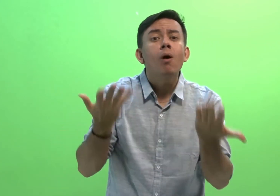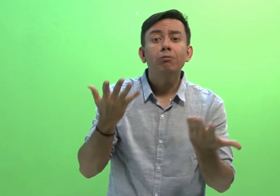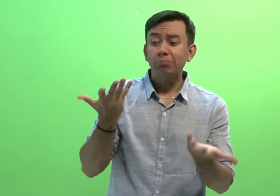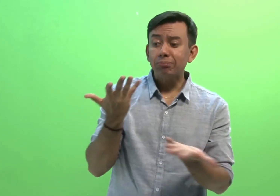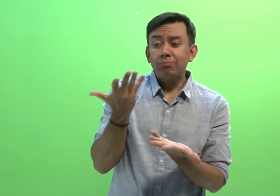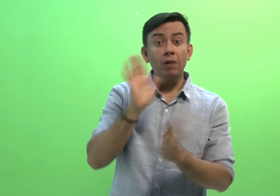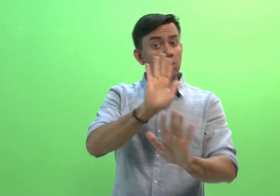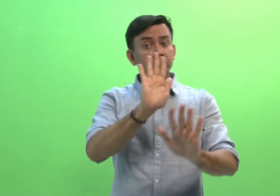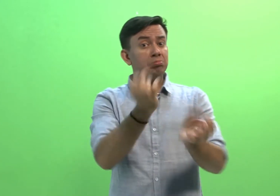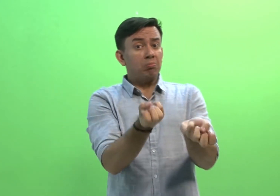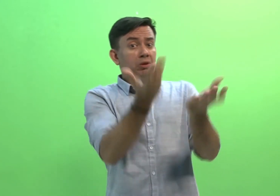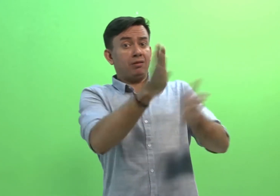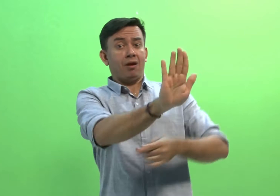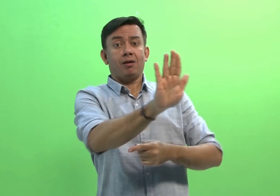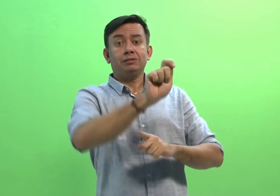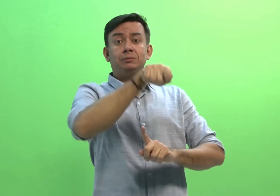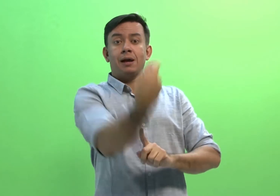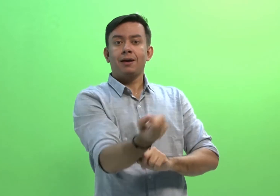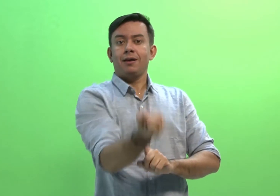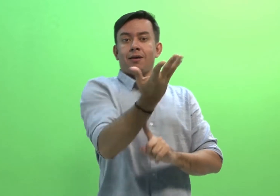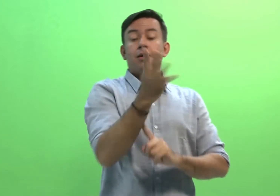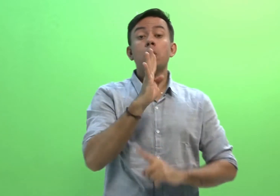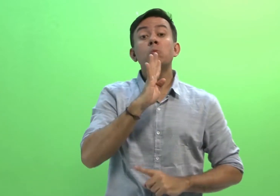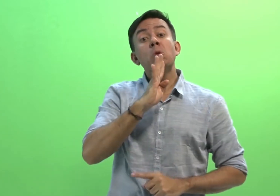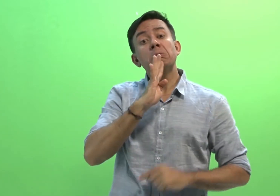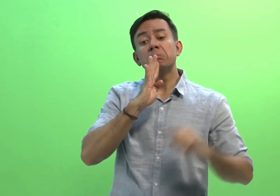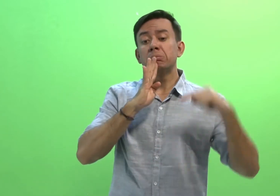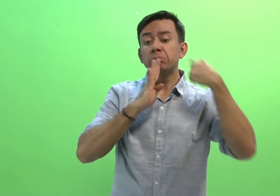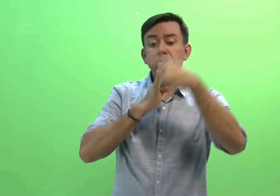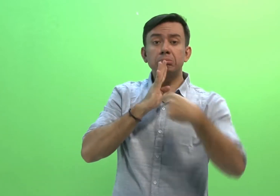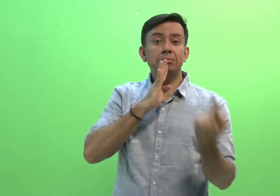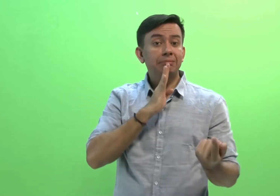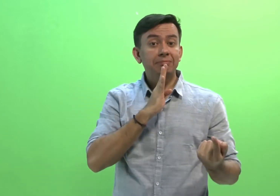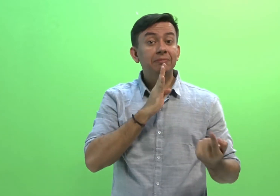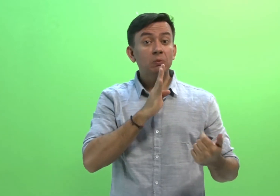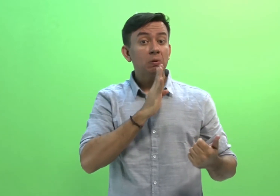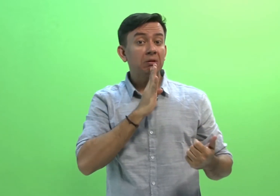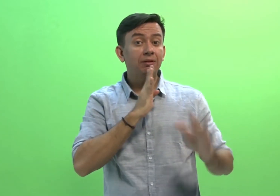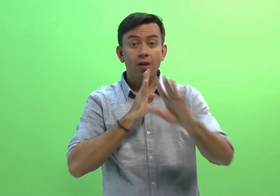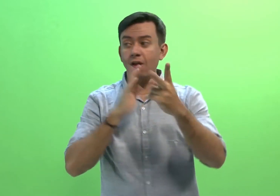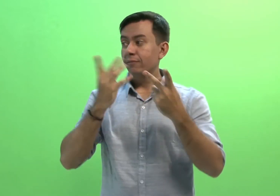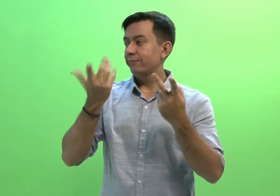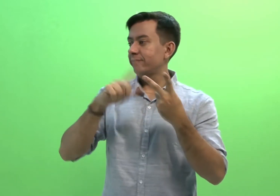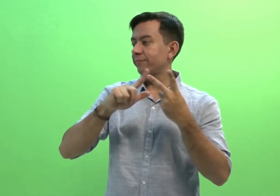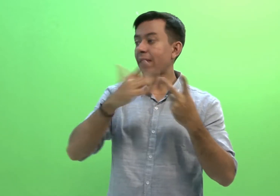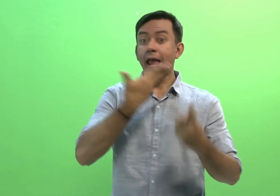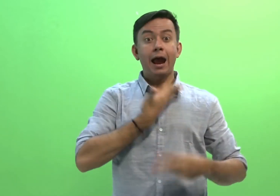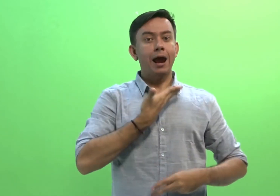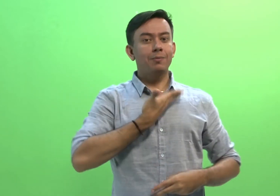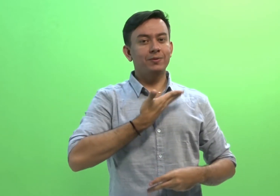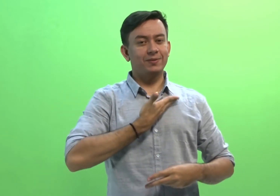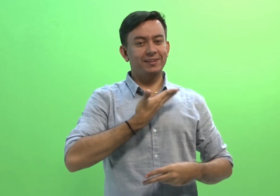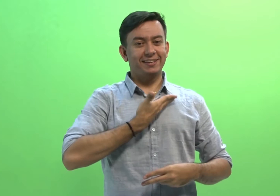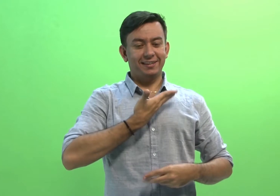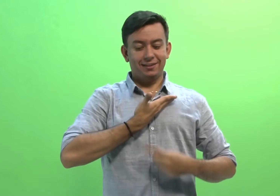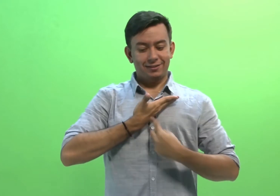configuração de mão em 4 dedos, qual é o conceito para conhecer? Bem, não se tem um motivo, foi um sinal